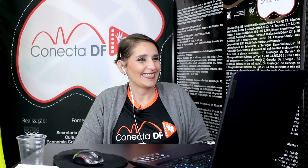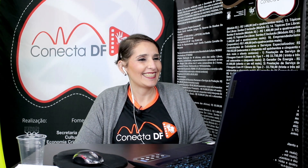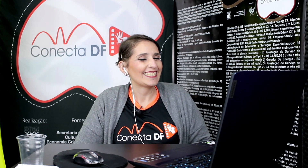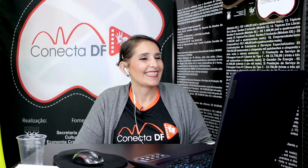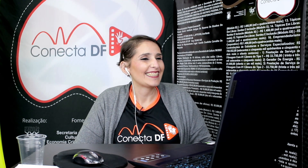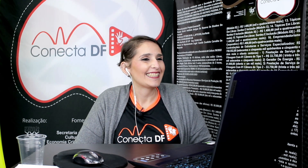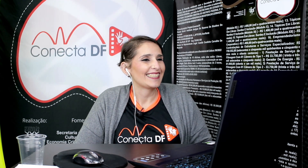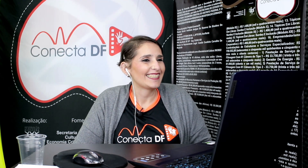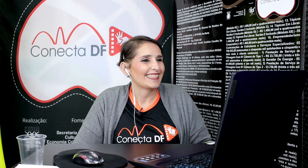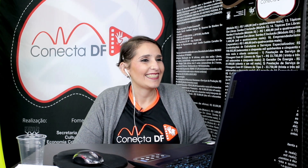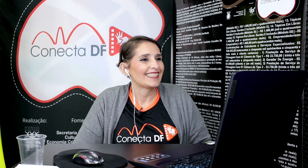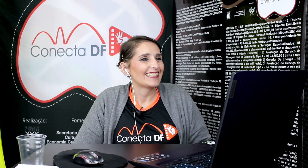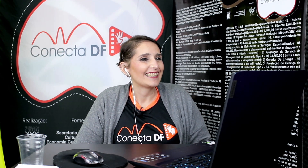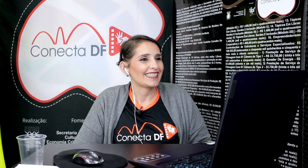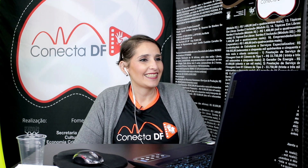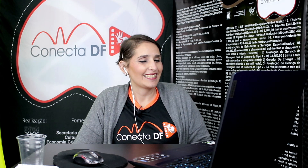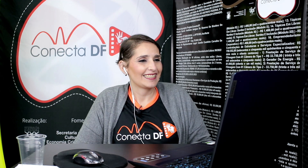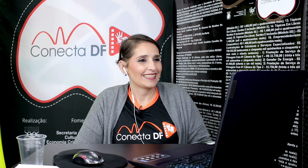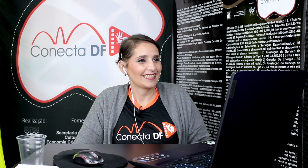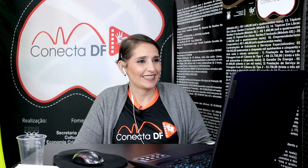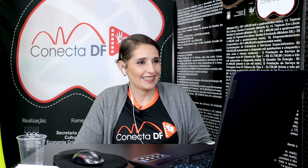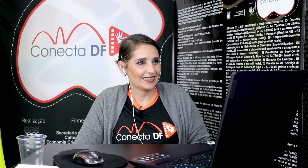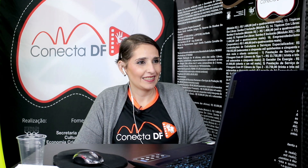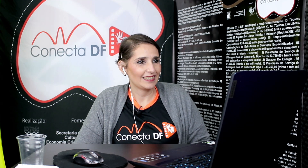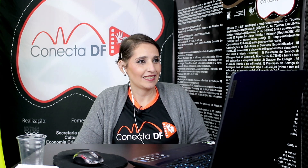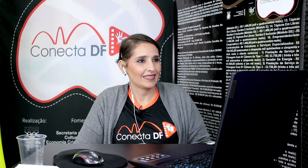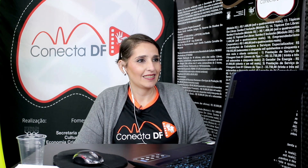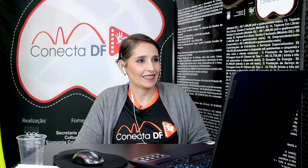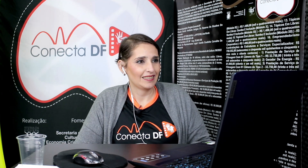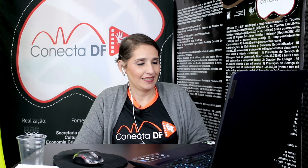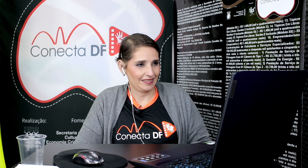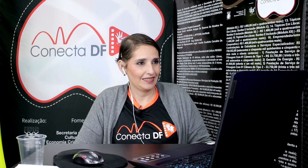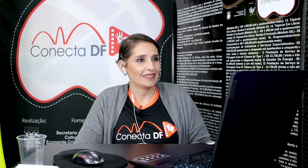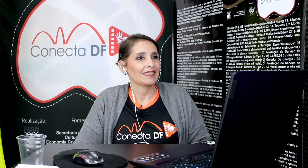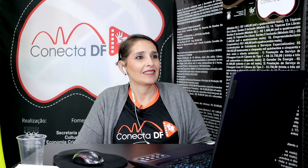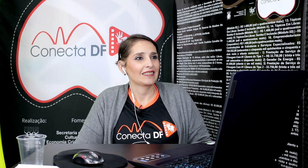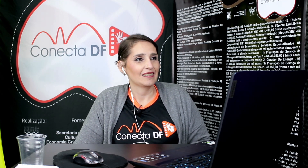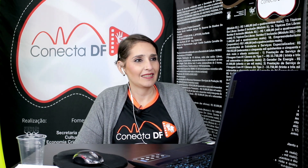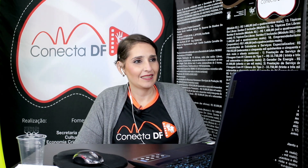lá. A receita, né?